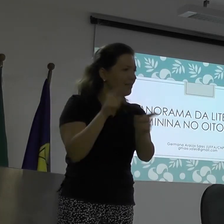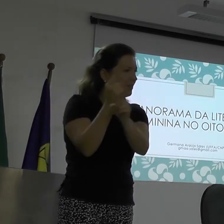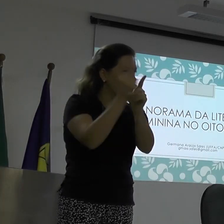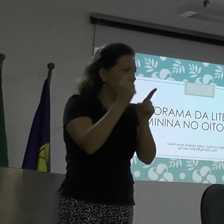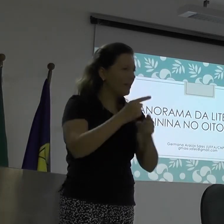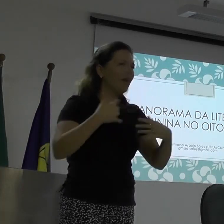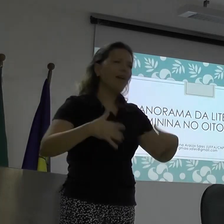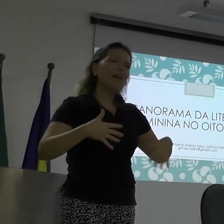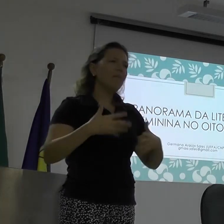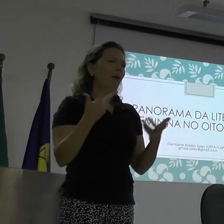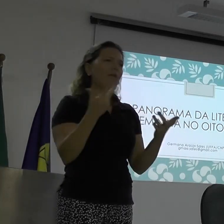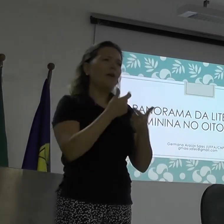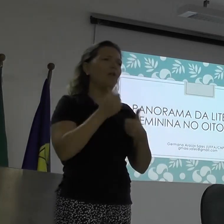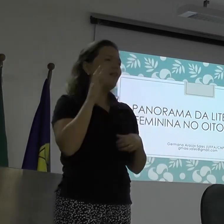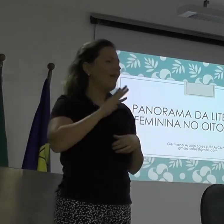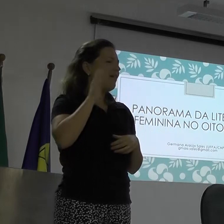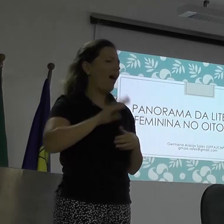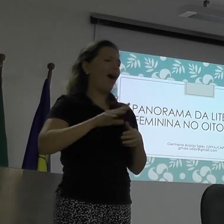trabalho divertidíssimo,